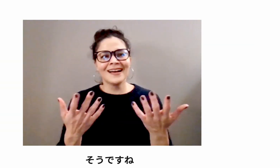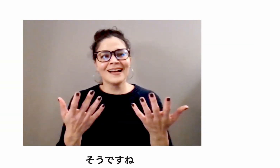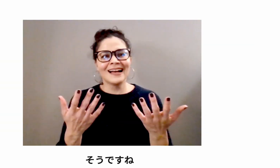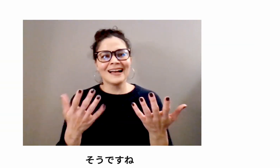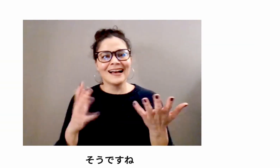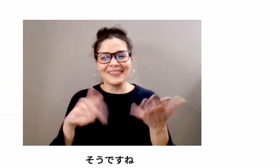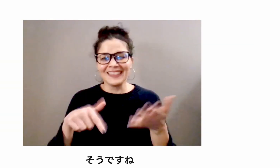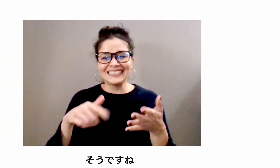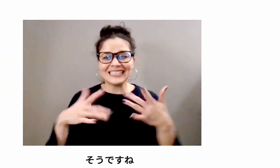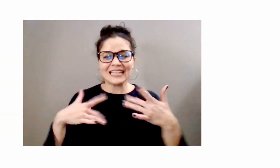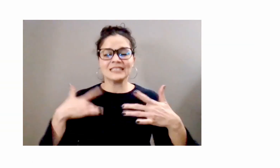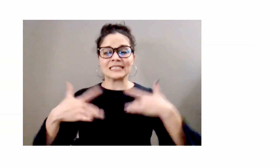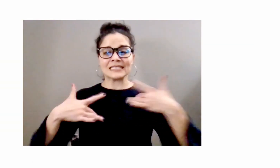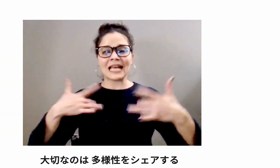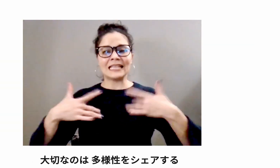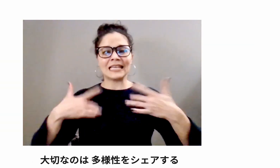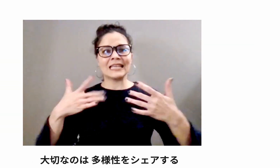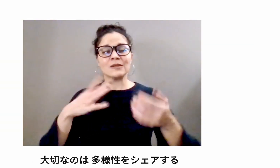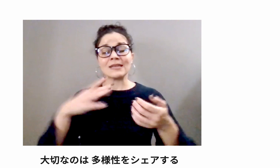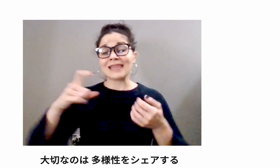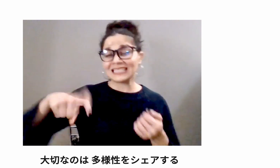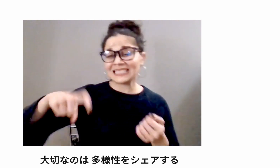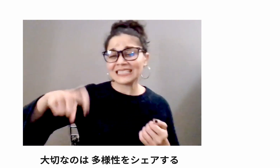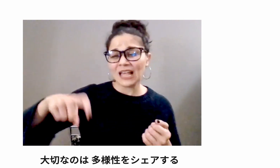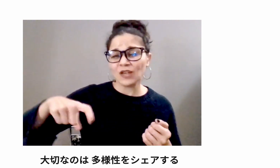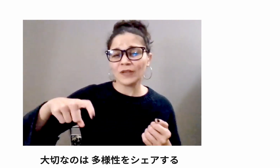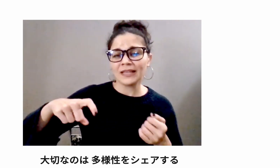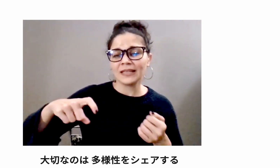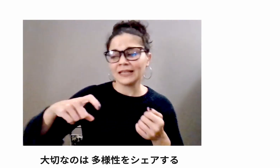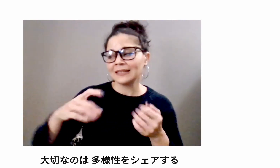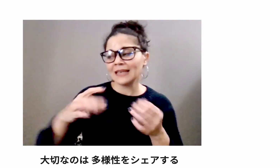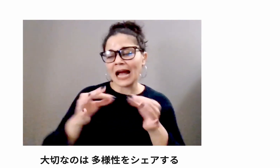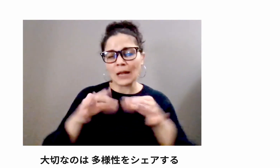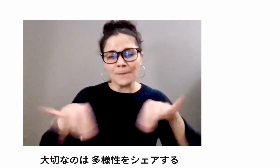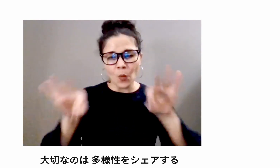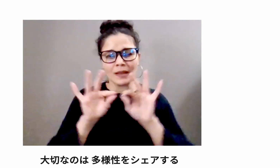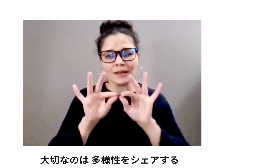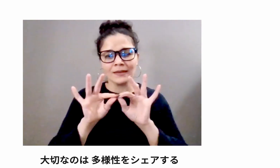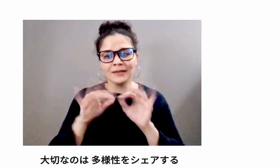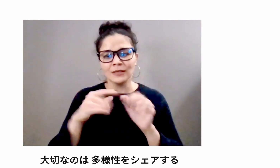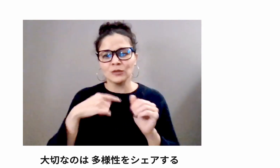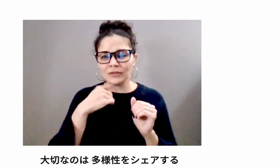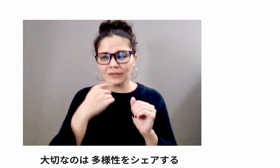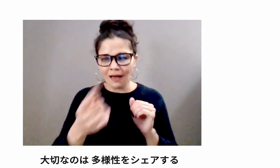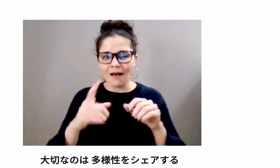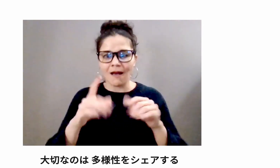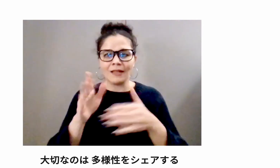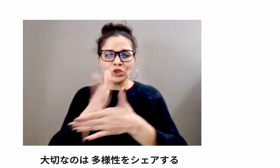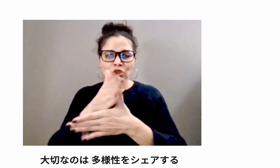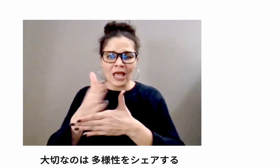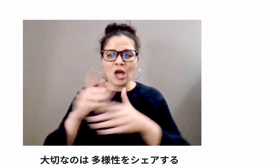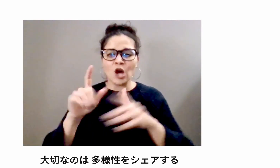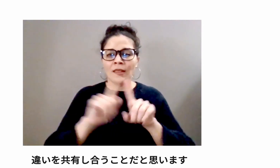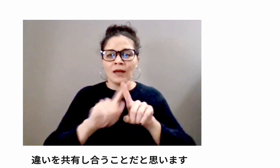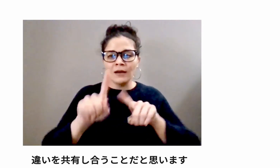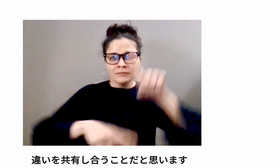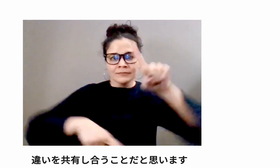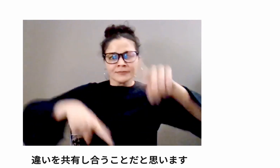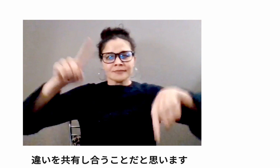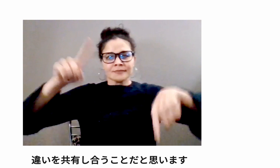そうですね、エキサイティングだったり必要性だったり大切なことシェアすること、その多様